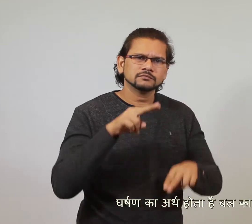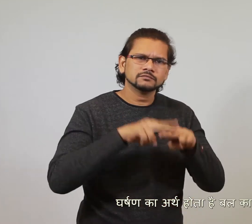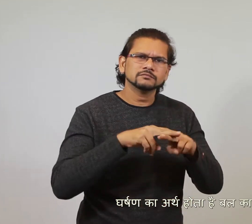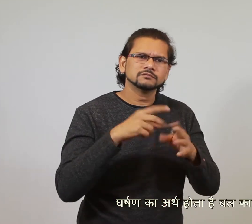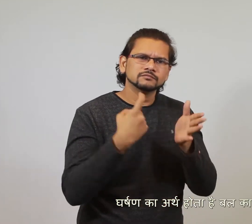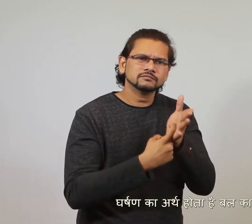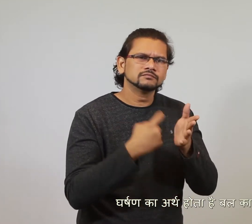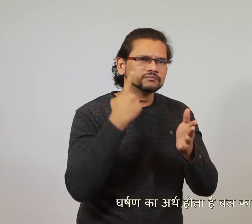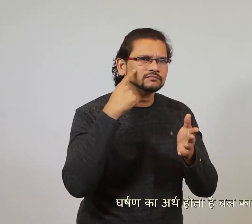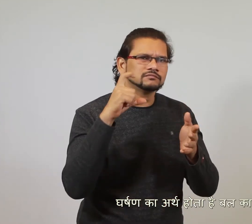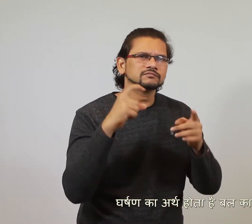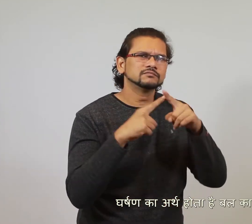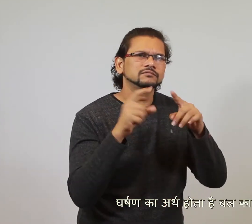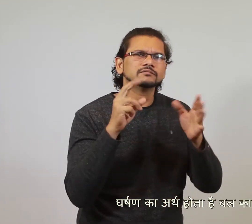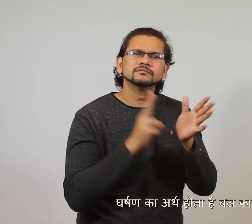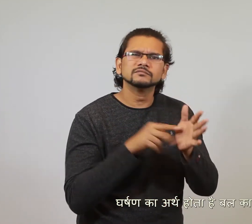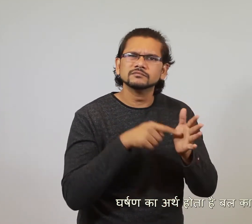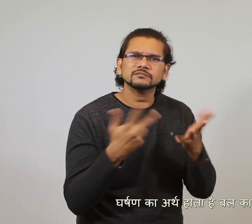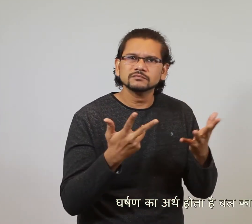घर्शन का अर्थ होता है बल का विरोध